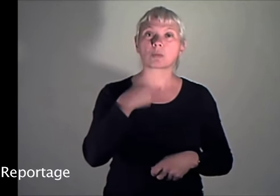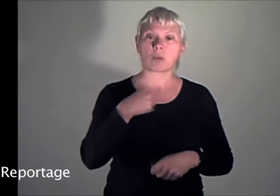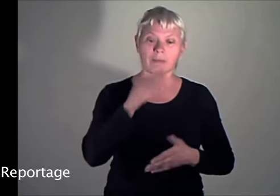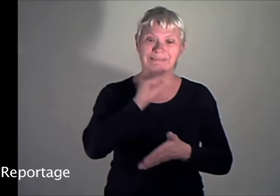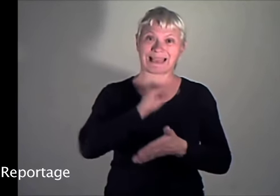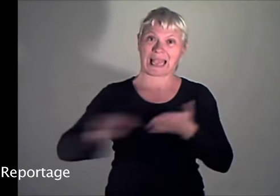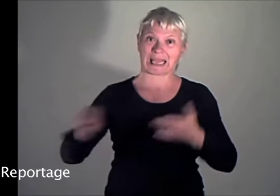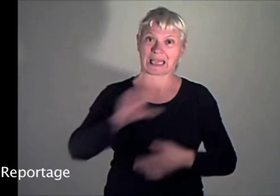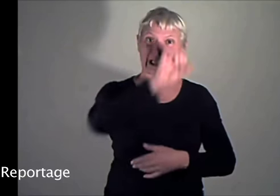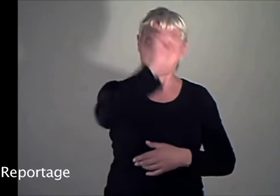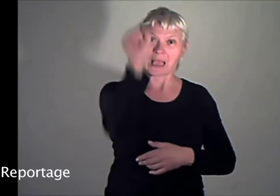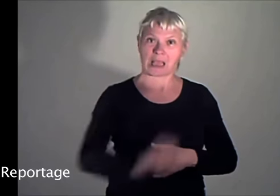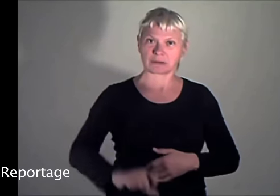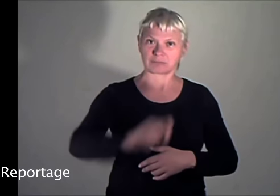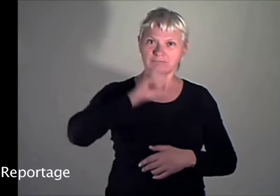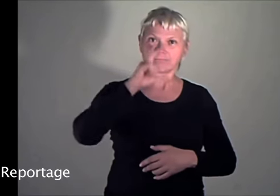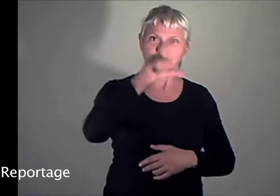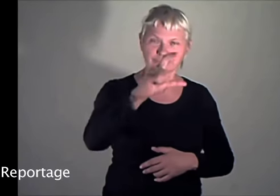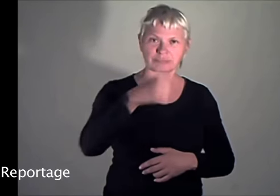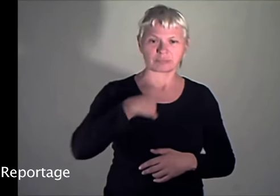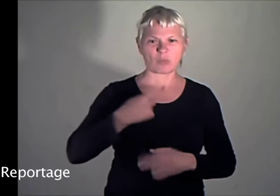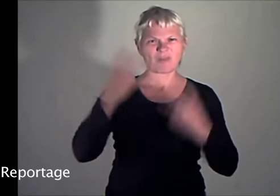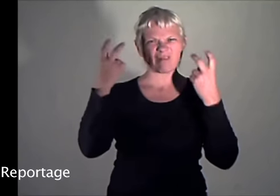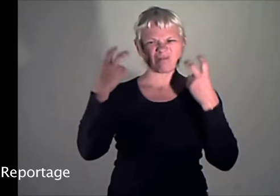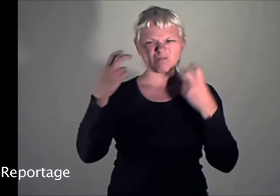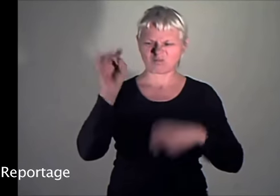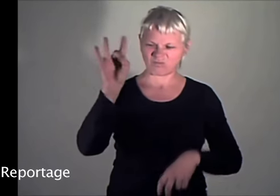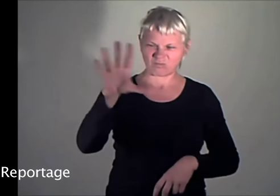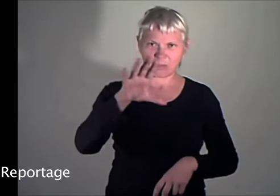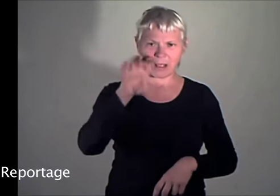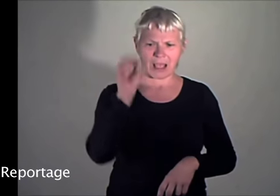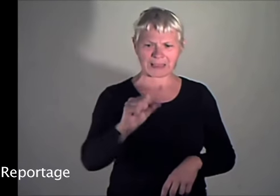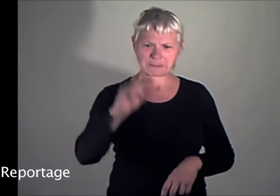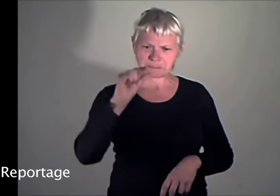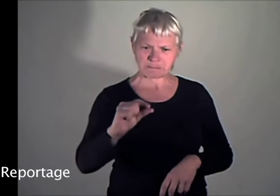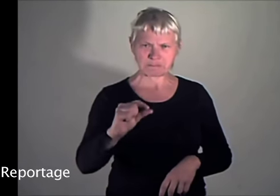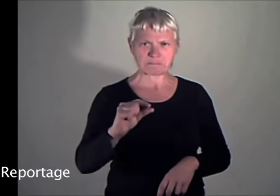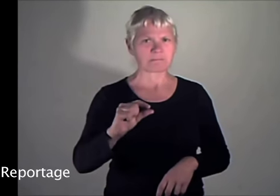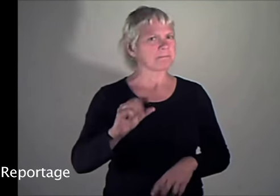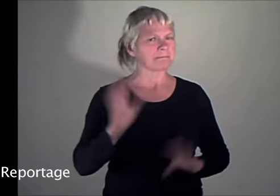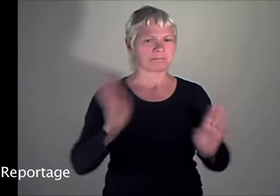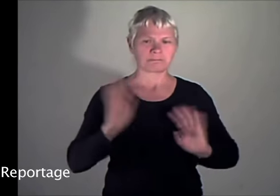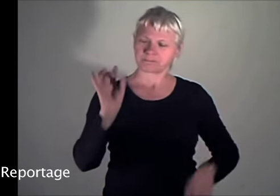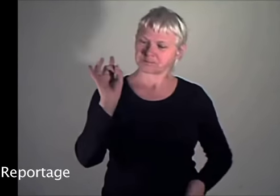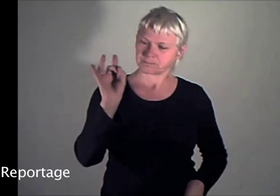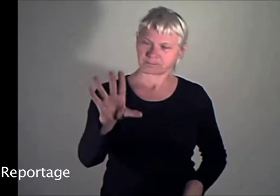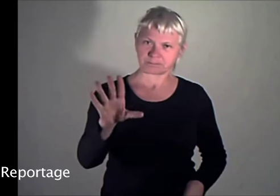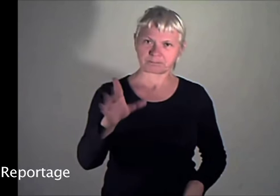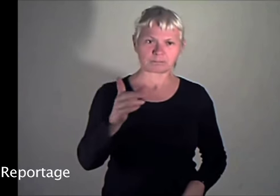majuscule, sourd, et je refuse d'avoir cette écriture de sourd avec un S minuscule.